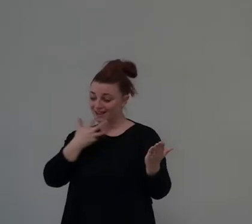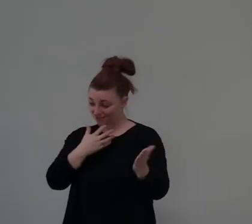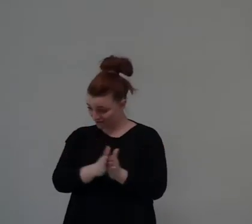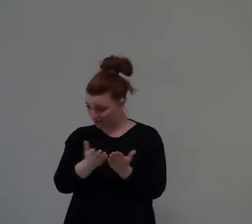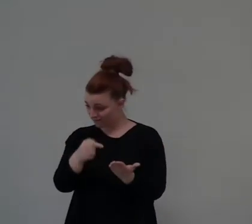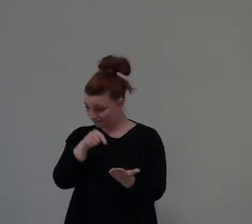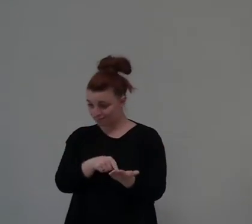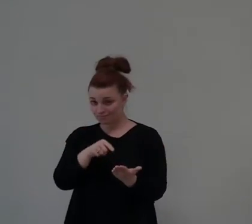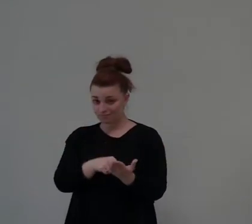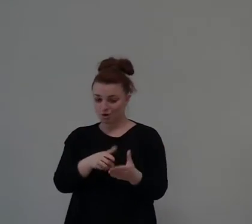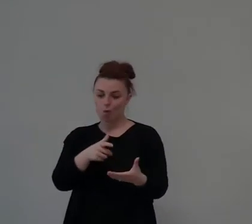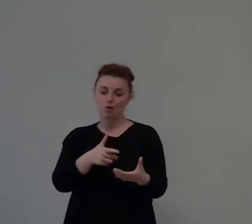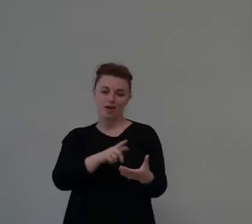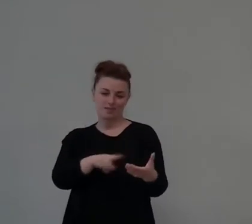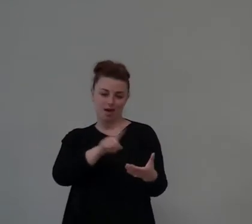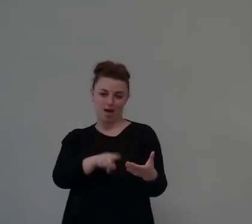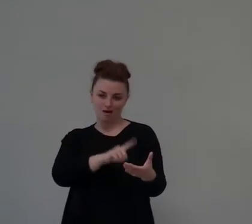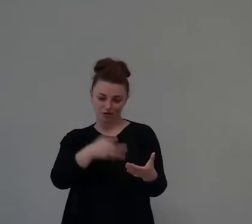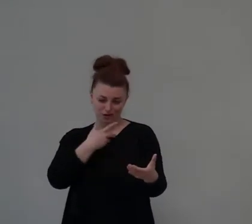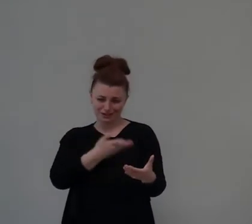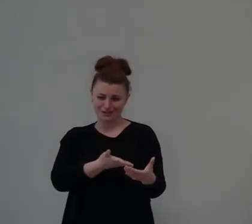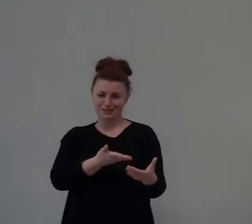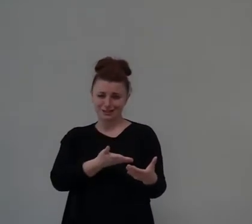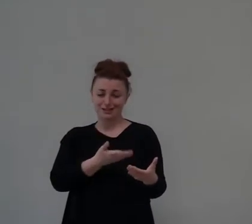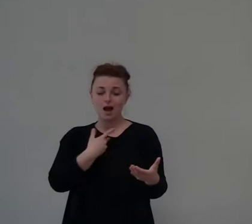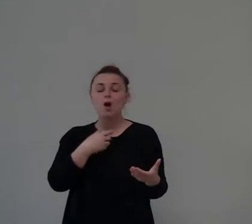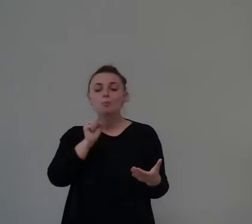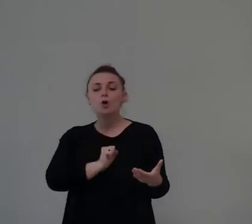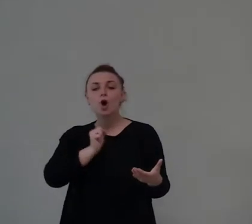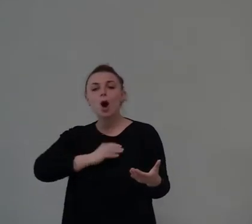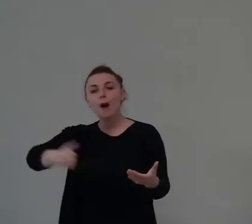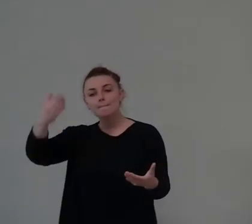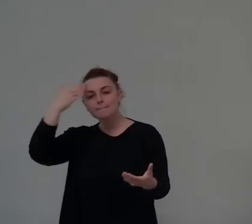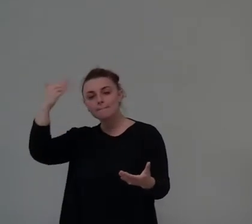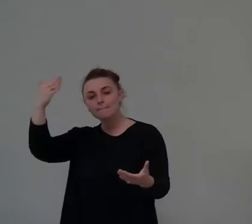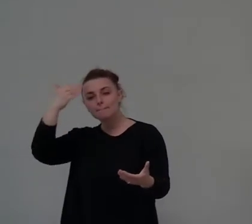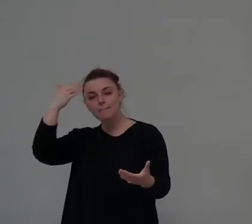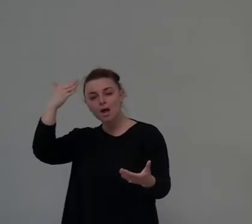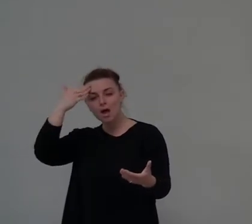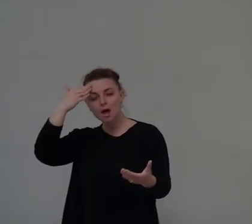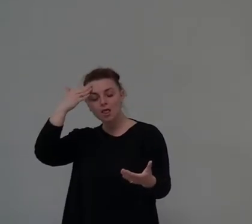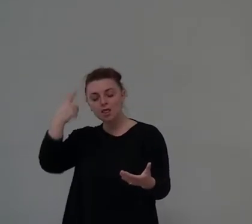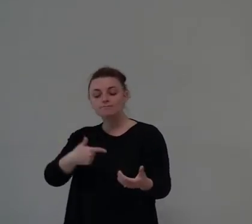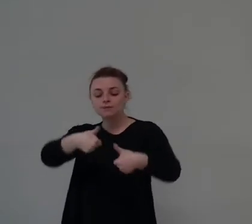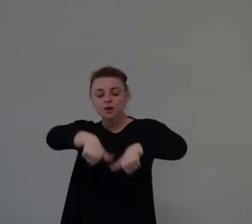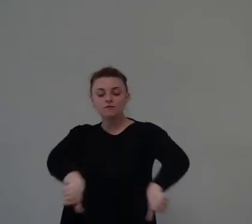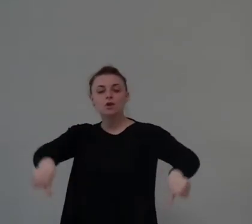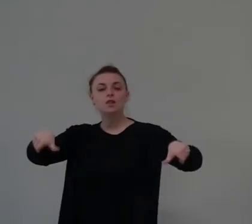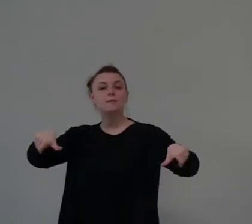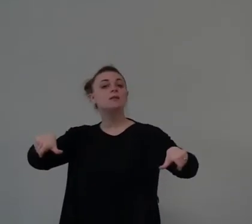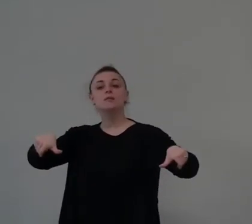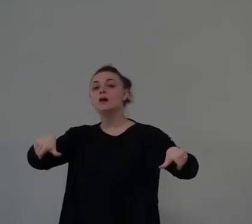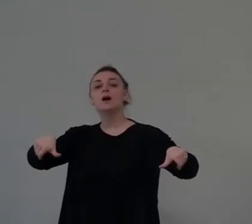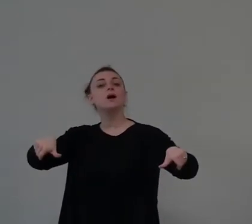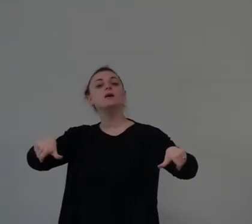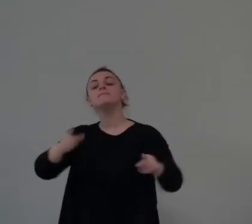che, se siete capaci di memorizzare, avete nella nostra mente. Questa è la cosa fondamentale che Gesù ti sta dicendo: memorizza